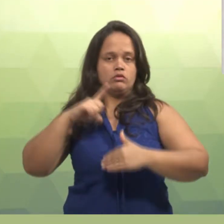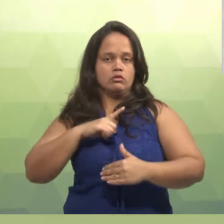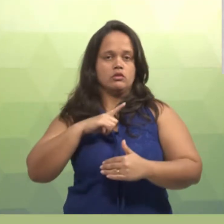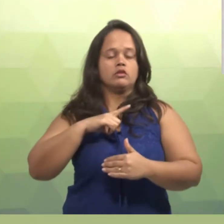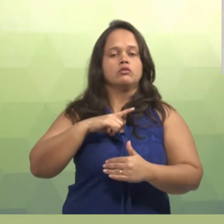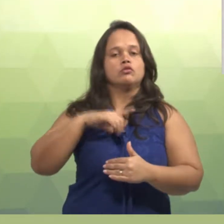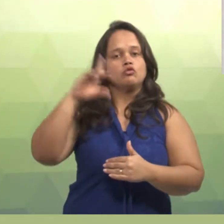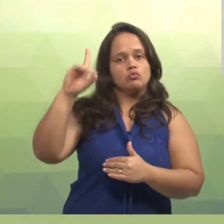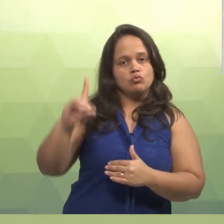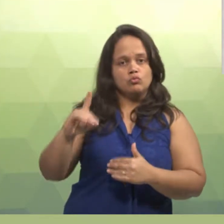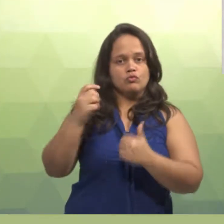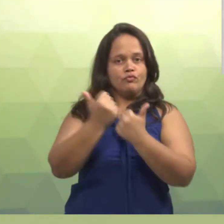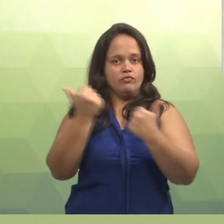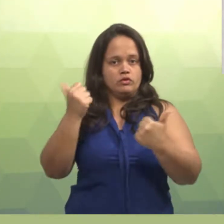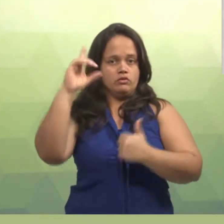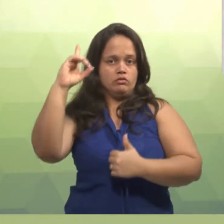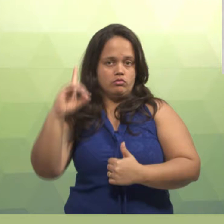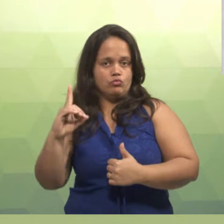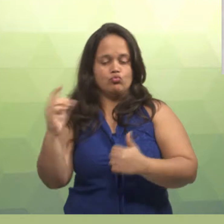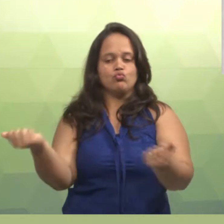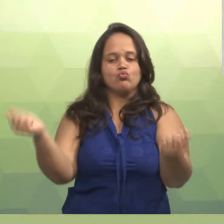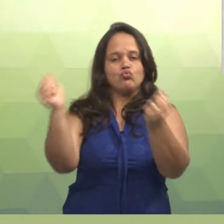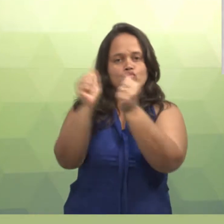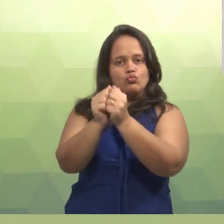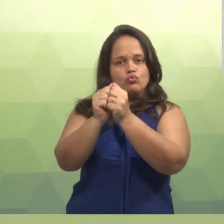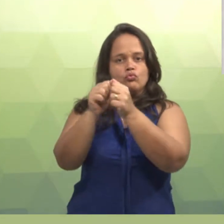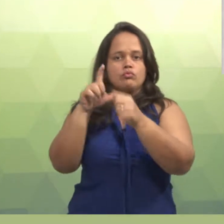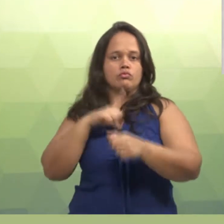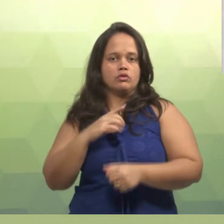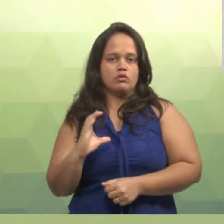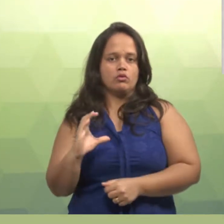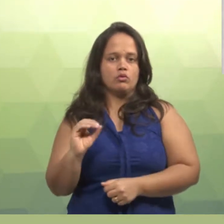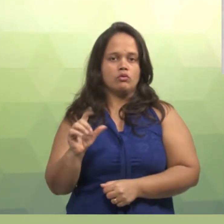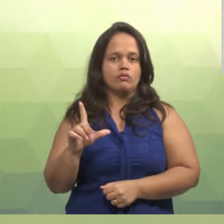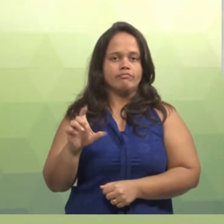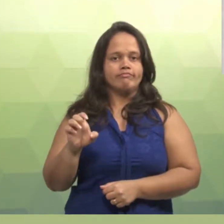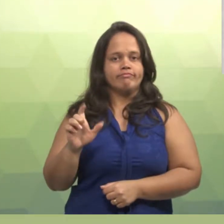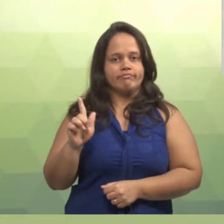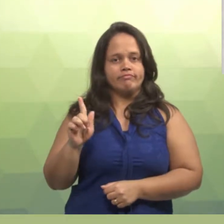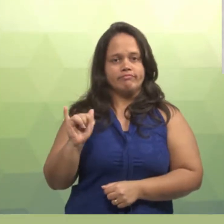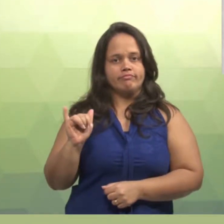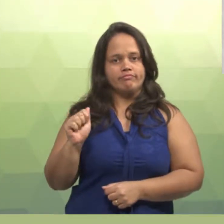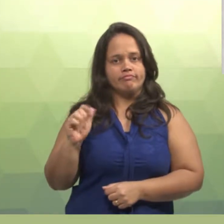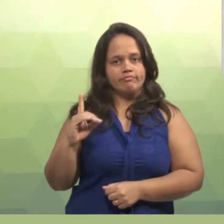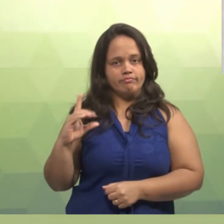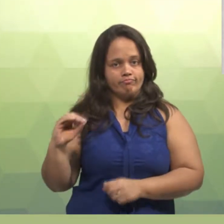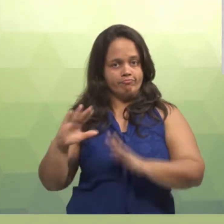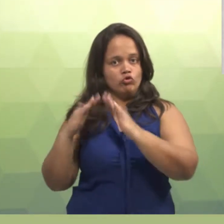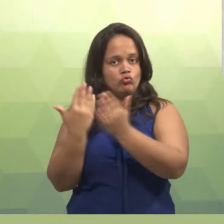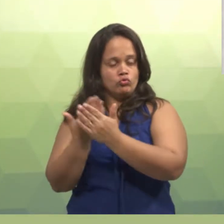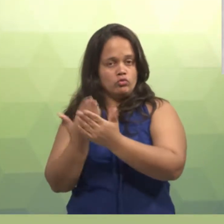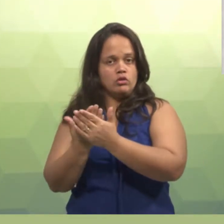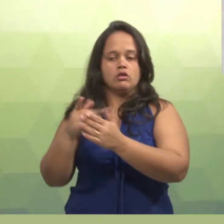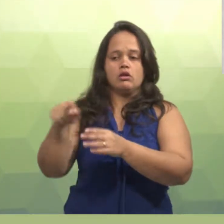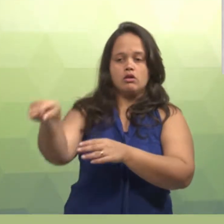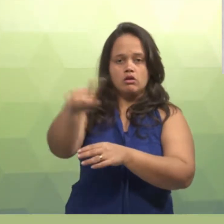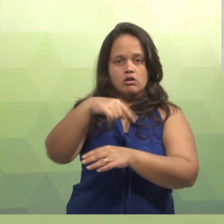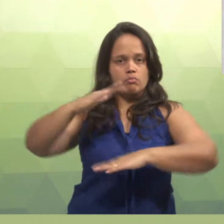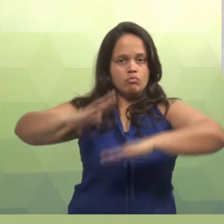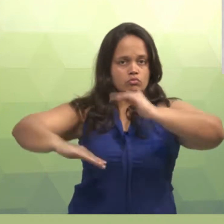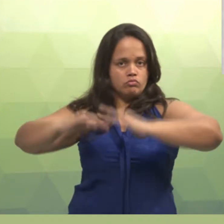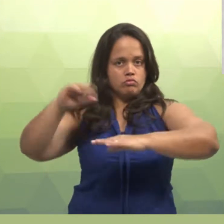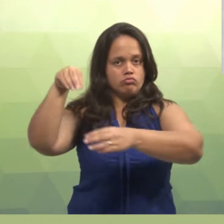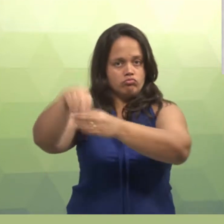o diretor e o vice-diretor, e ligado a ele, no mesmo nível, nós temos o colegiado escolar, que é formado